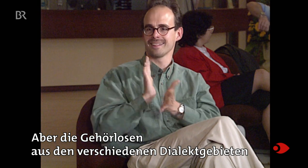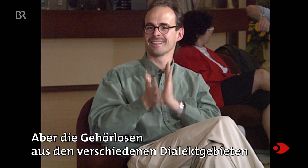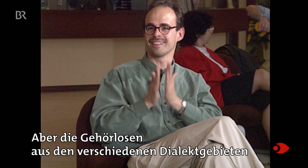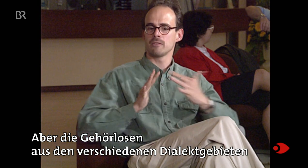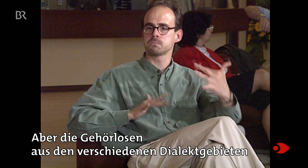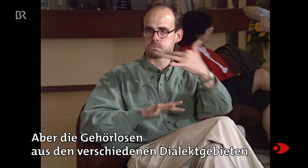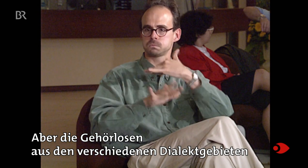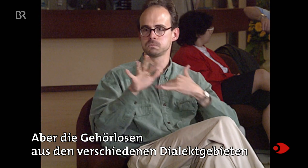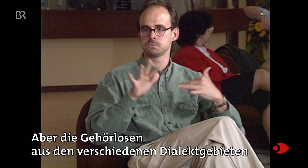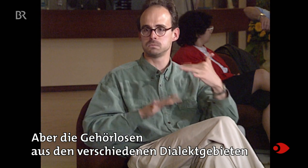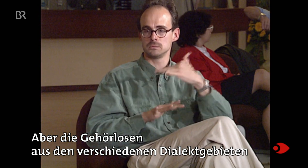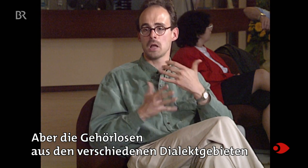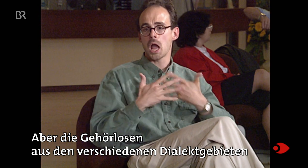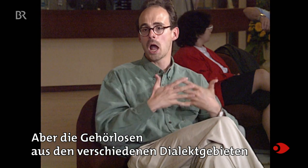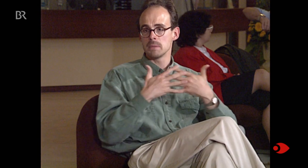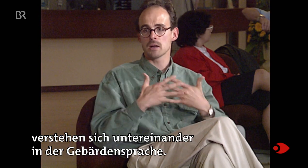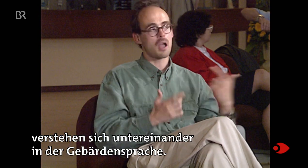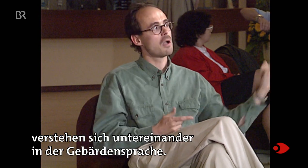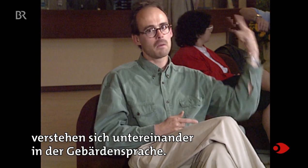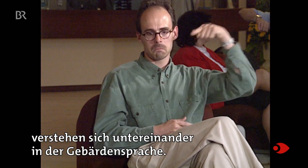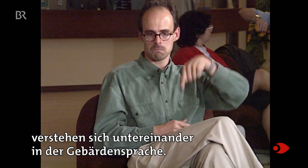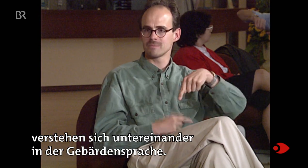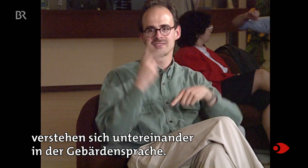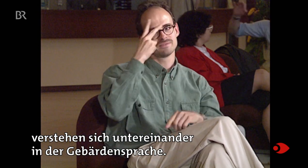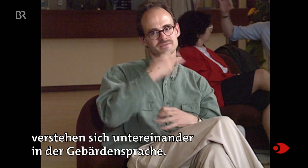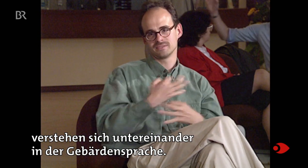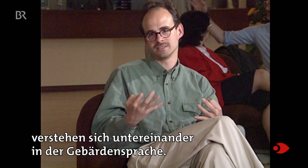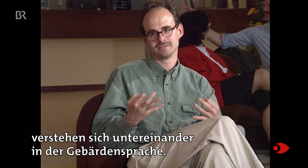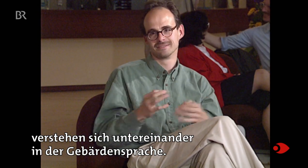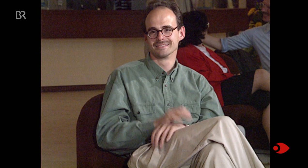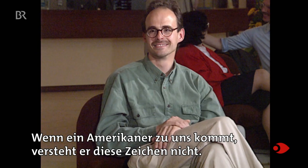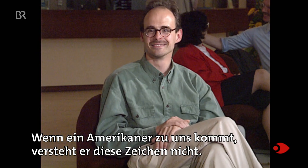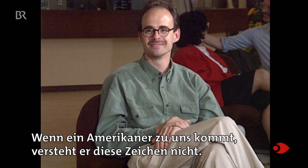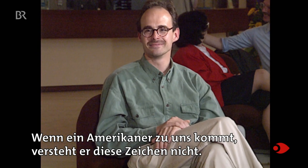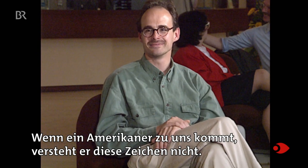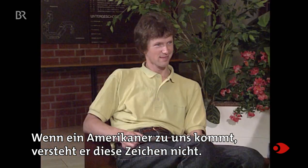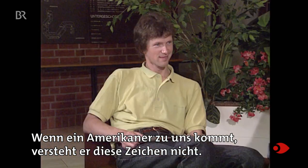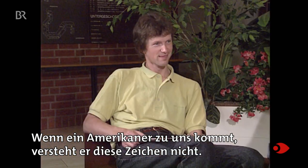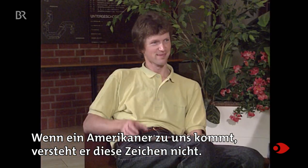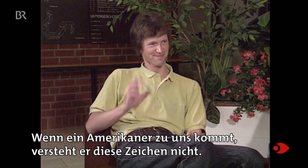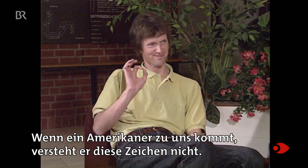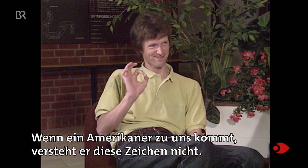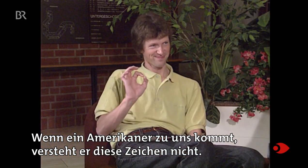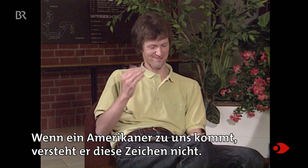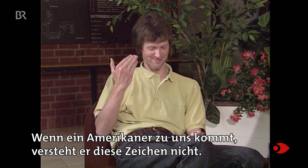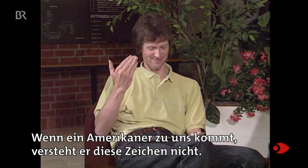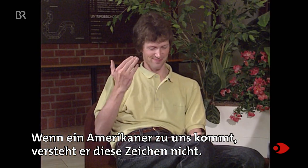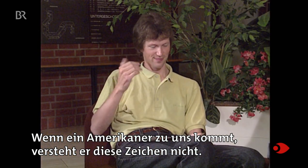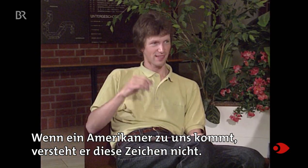Gehörlosen aus den verschiedenen Dialektgebieten verstehen sich untereinander in der Gebärdensprache. Wenn ein Amerikaner zu uns kommt, versteht er diese Zeichen